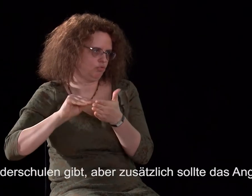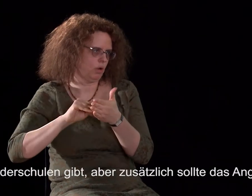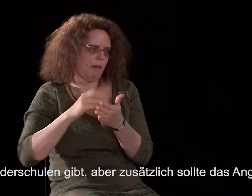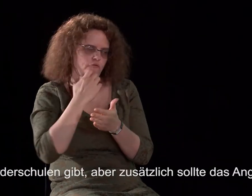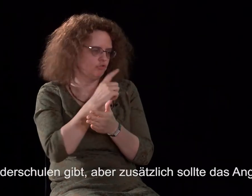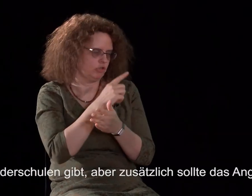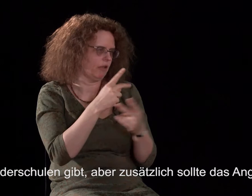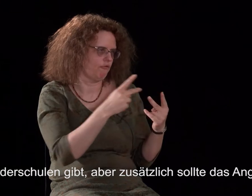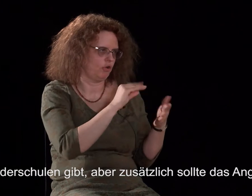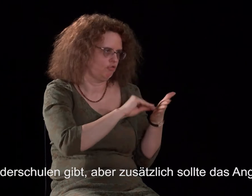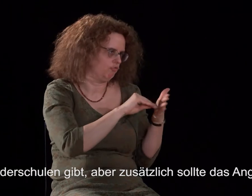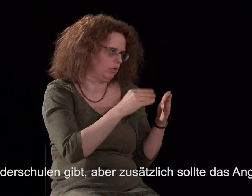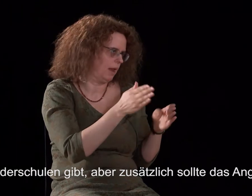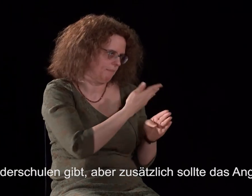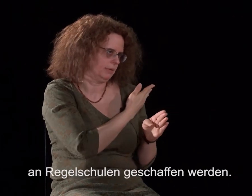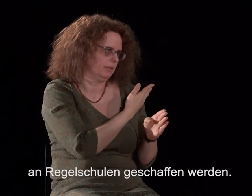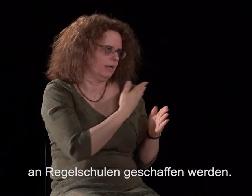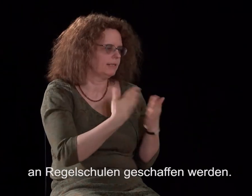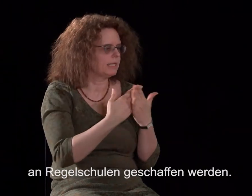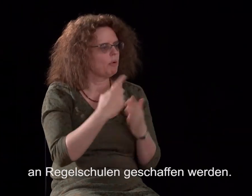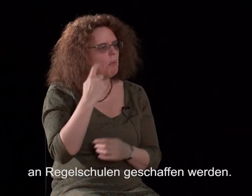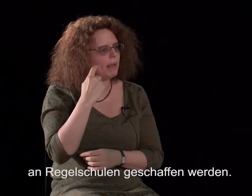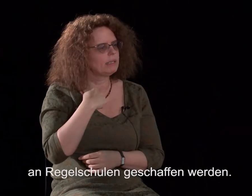gibt. Aber zusätzlich sollte das Angebot an Regelschulen geschaffen werden.